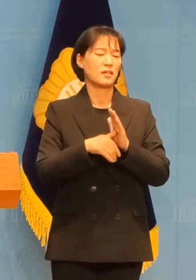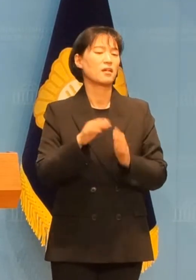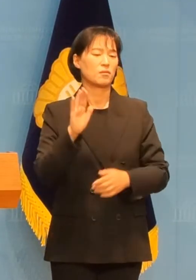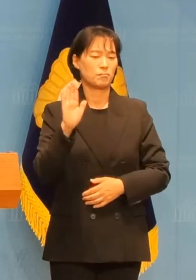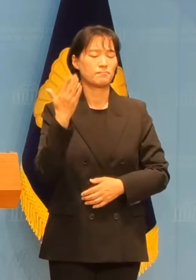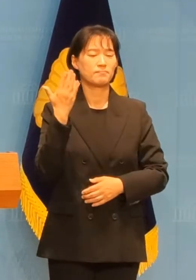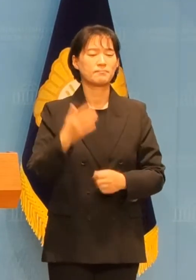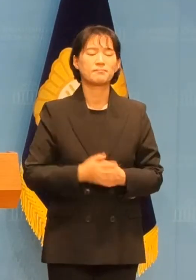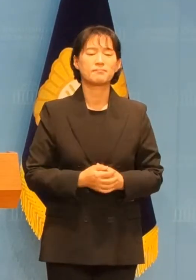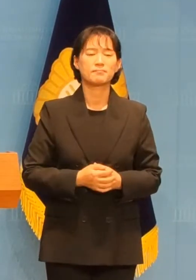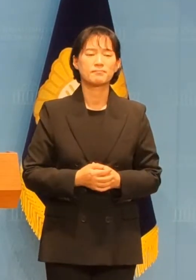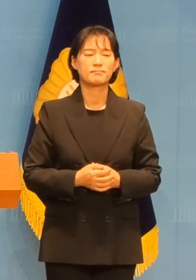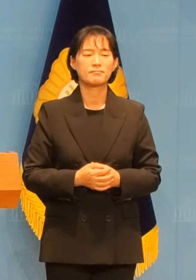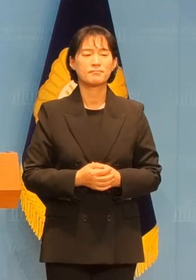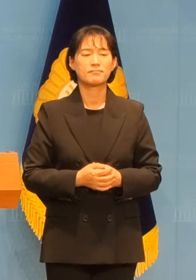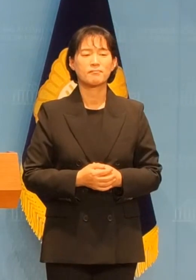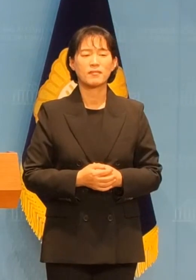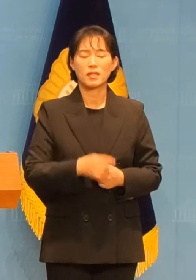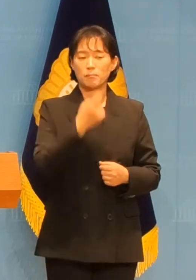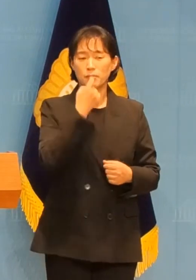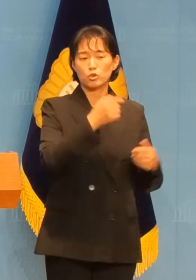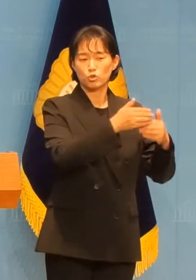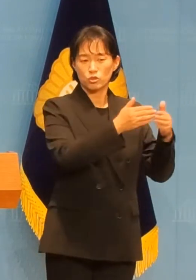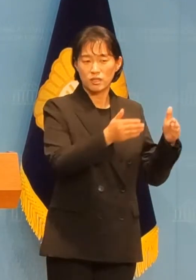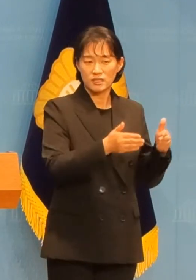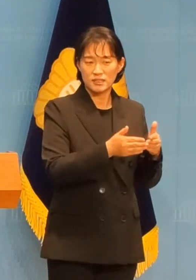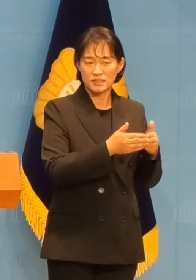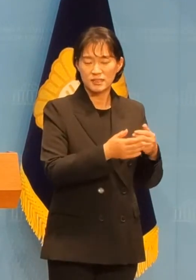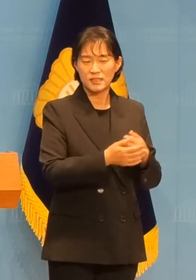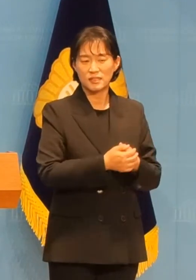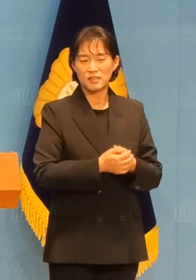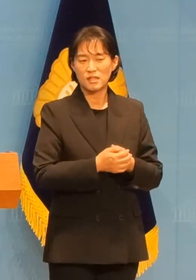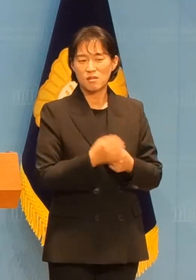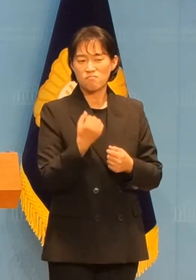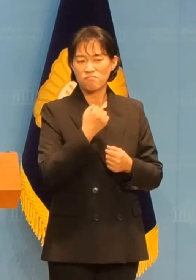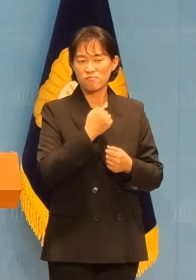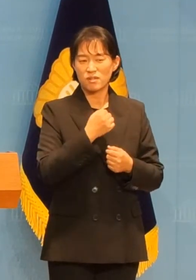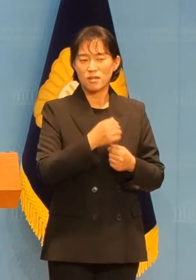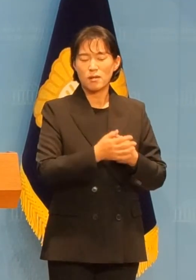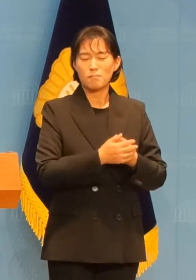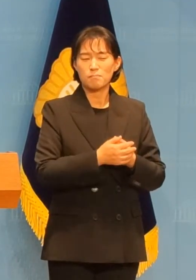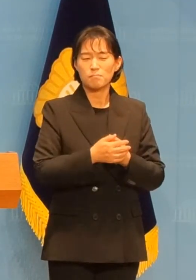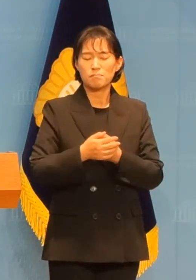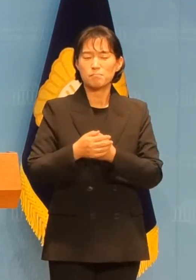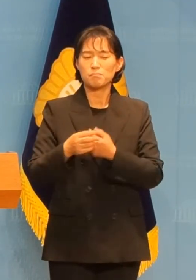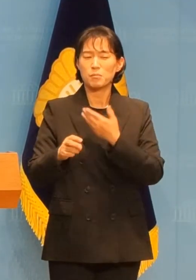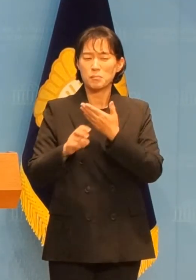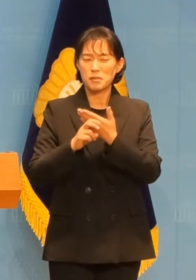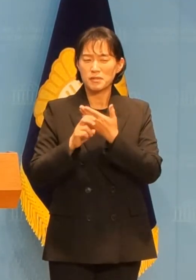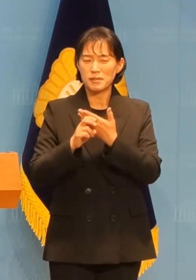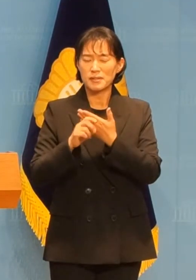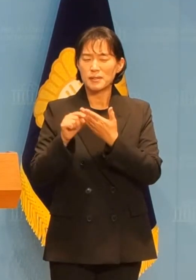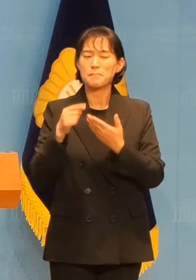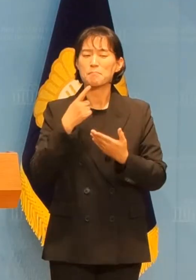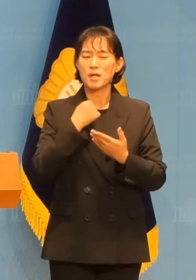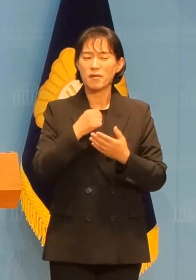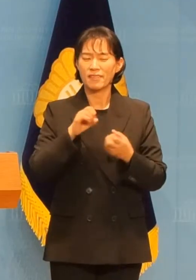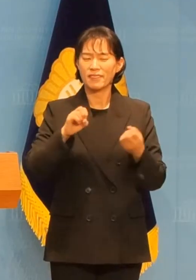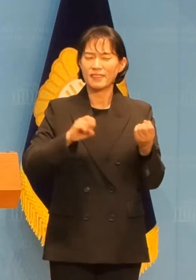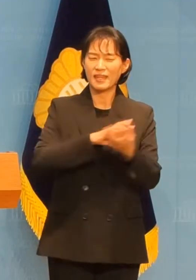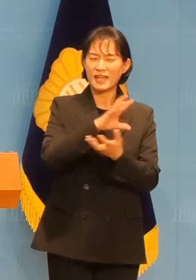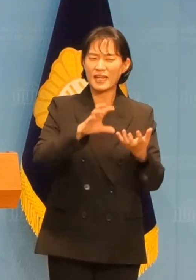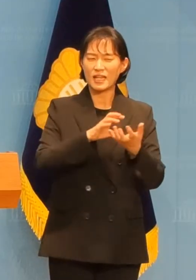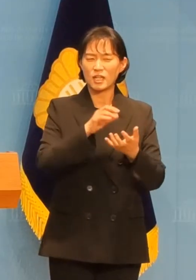것입니다. 여기에 민주당은 위헌 논란으로 스스로 접어두었던 내란 전담 재판부를